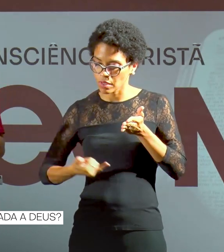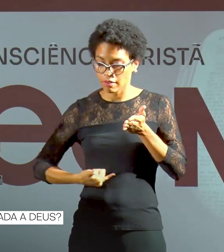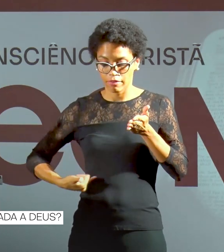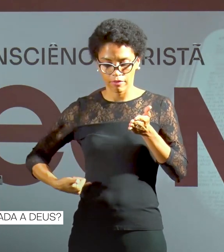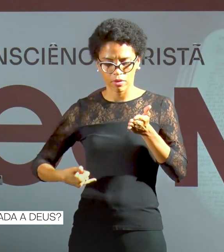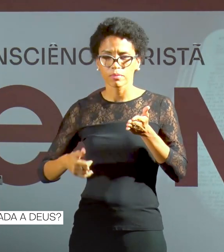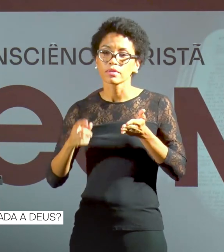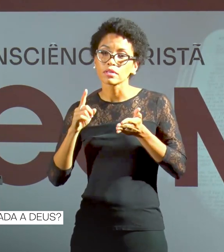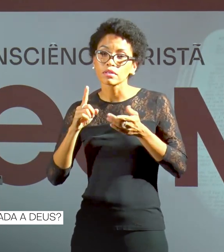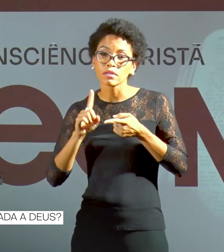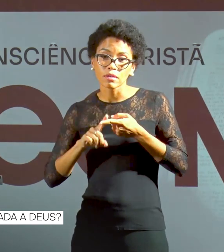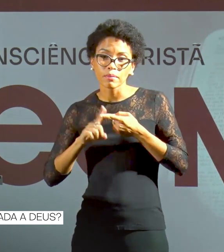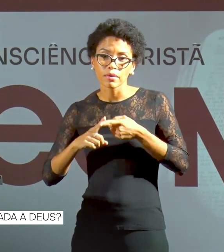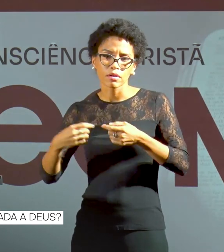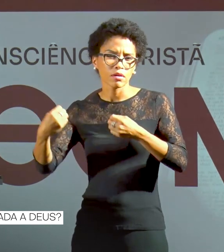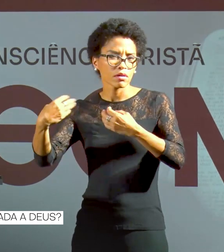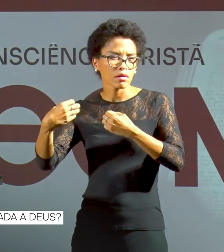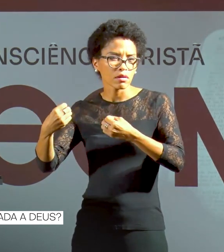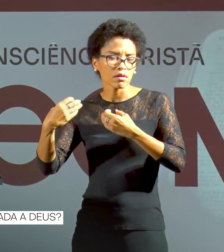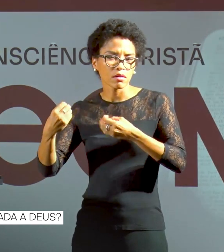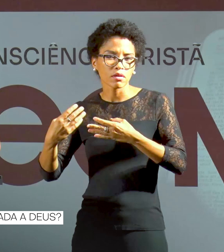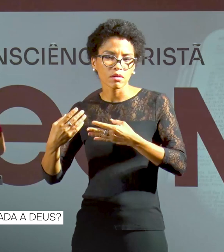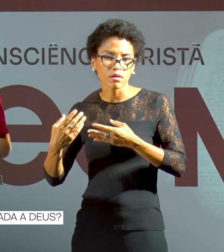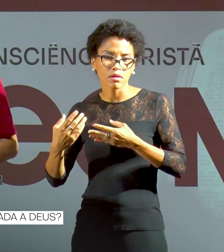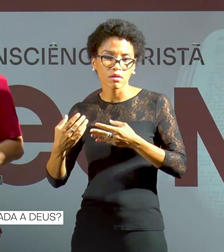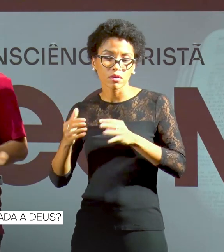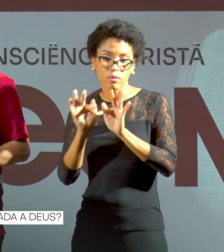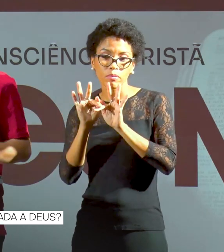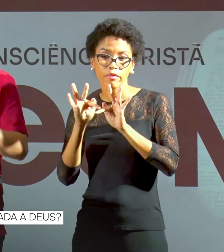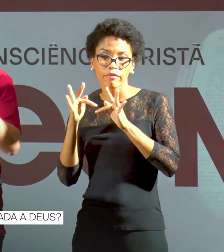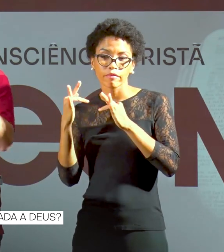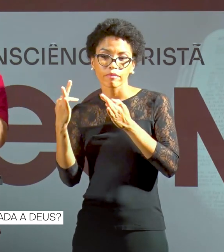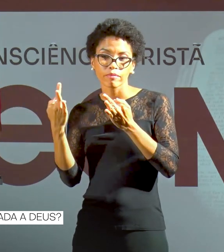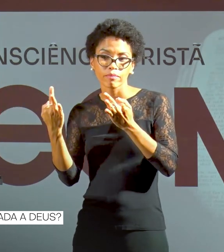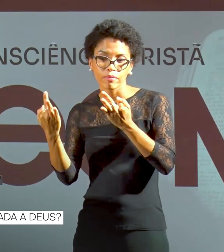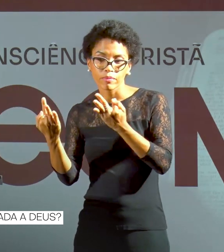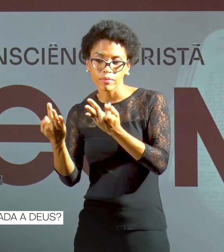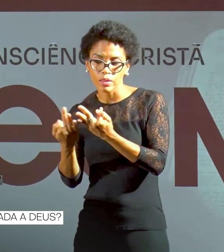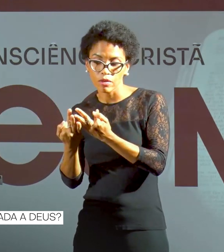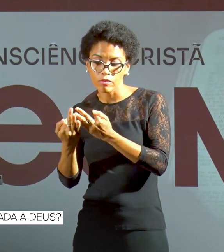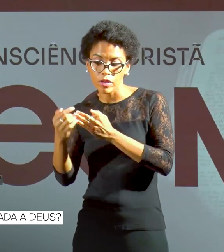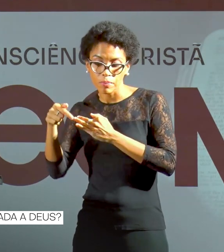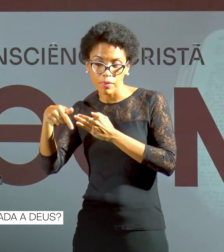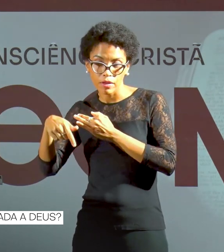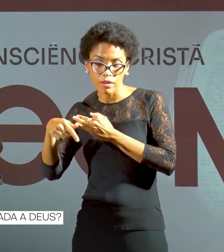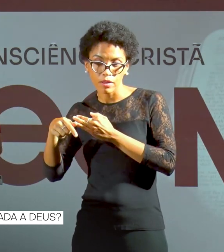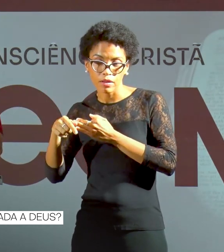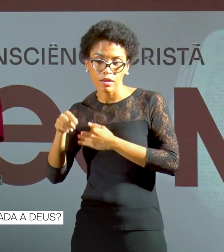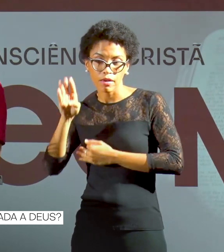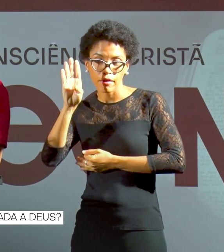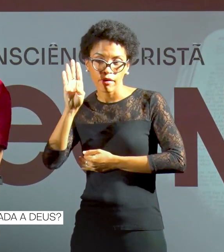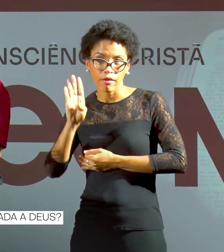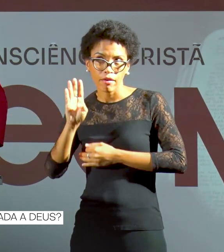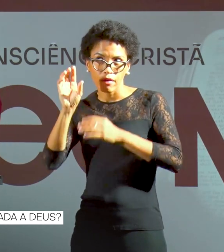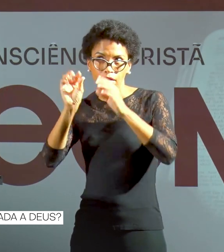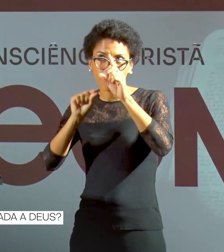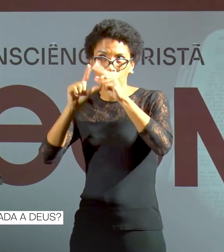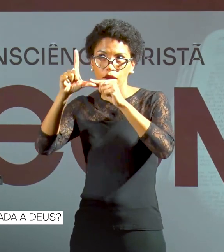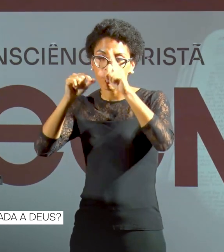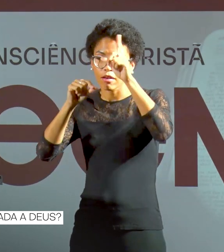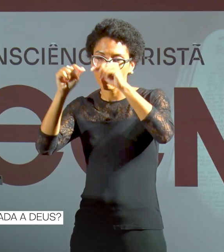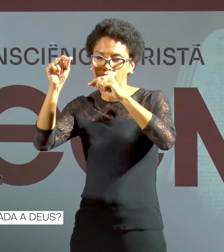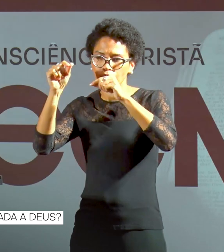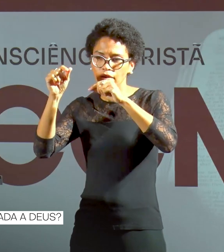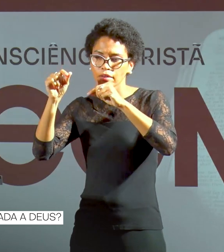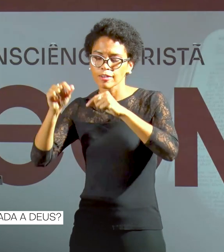nos conta também que uma família quando passa pela fome decide sair